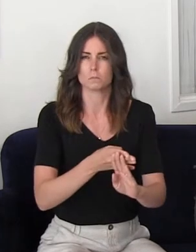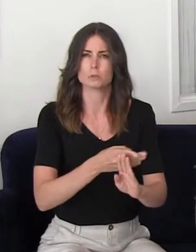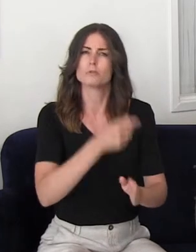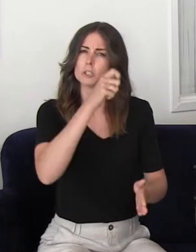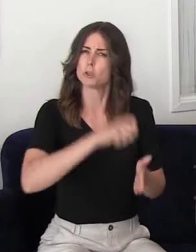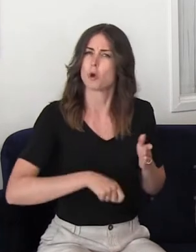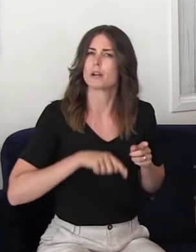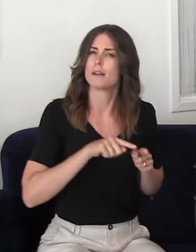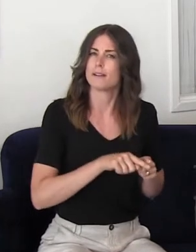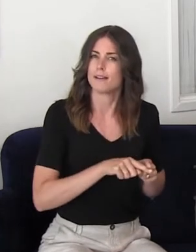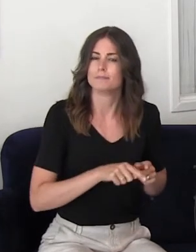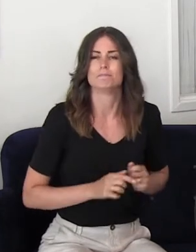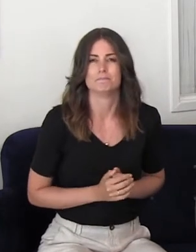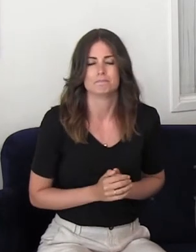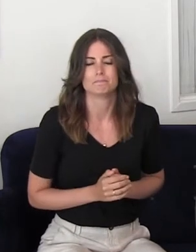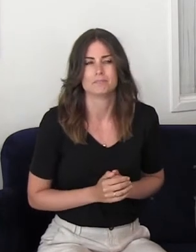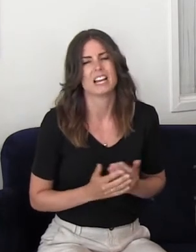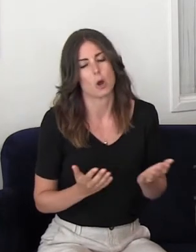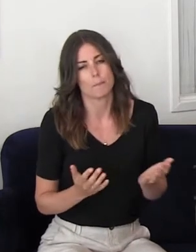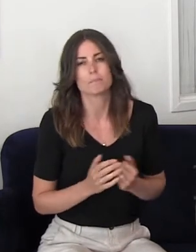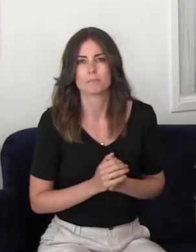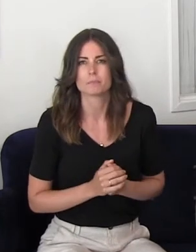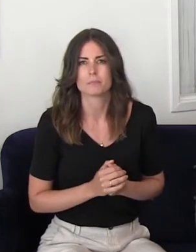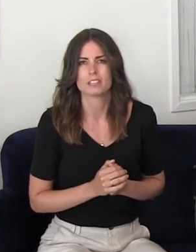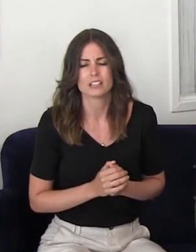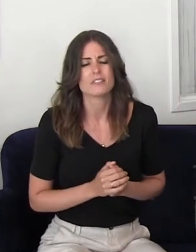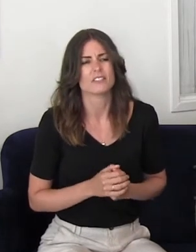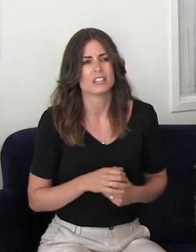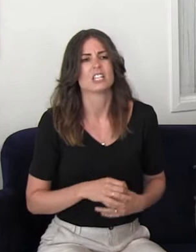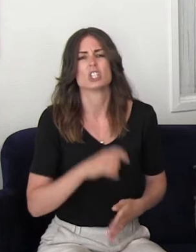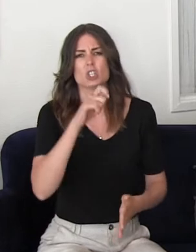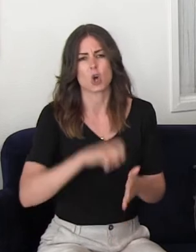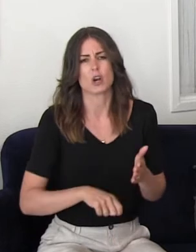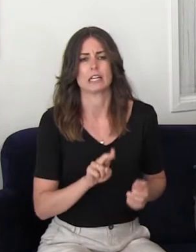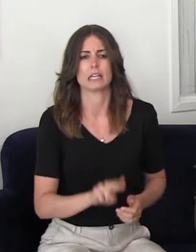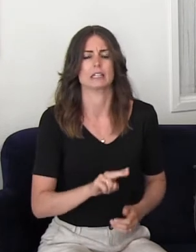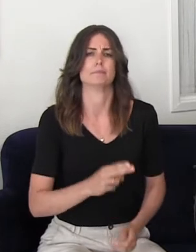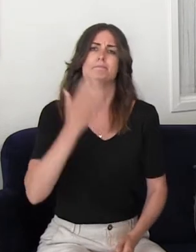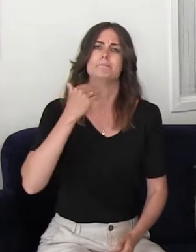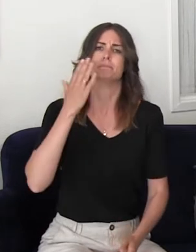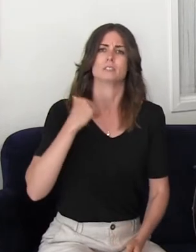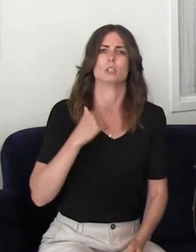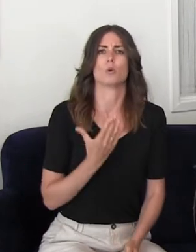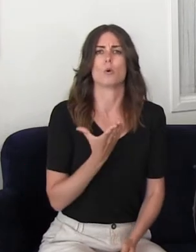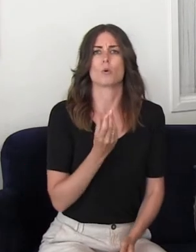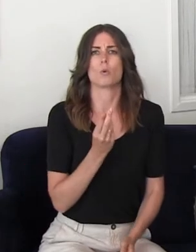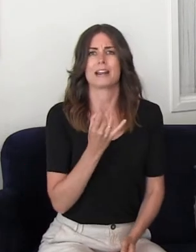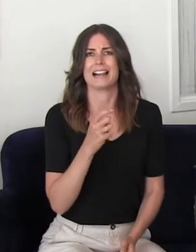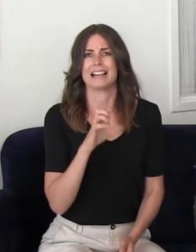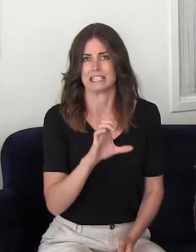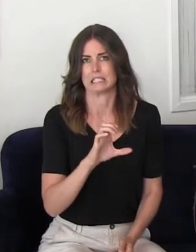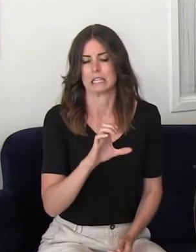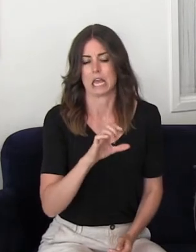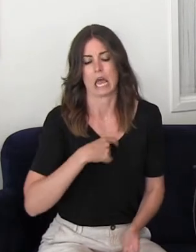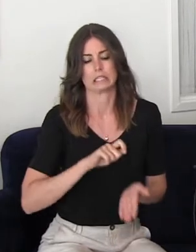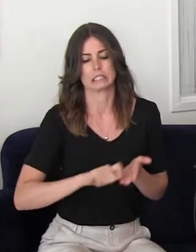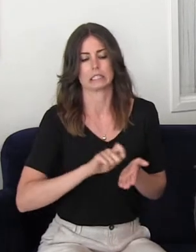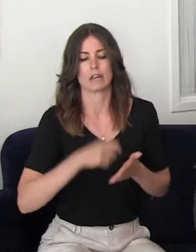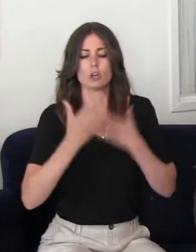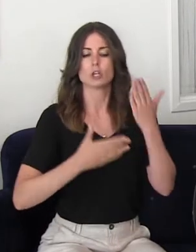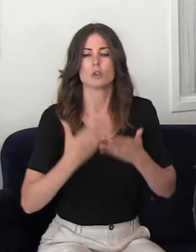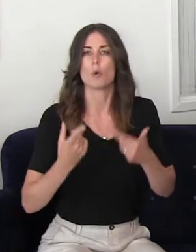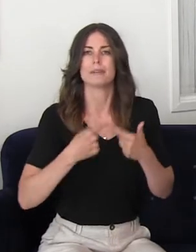där. Eller ja, vi börjar egentligen långt tillbaka när Cornelis Vreeswijk skrev en sång om en liten kille som